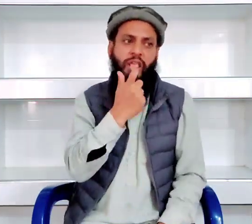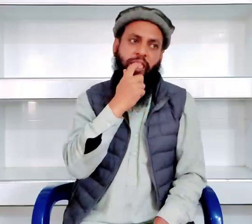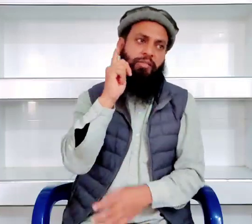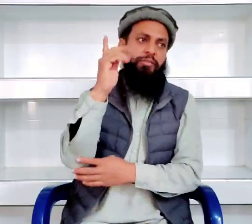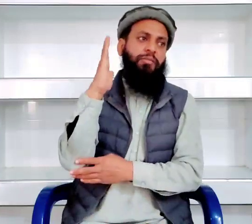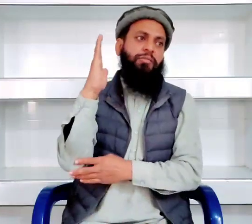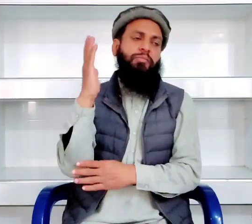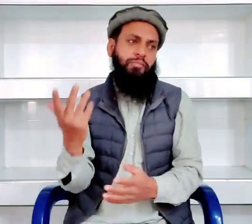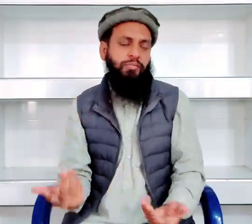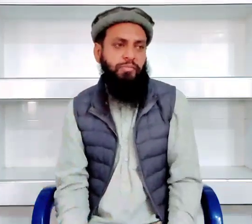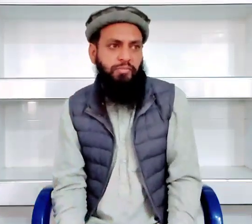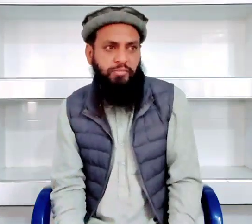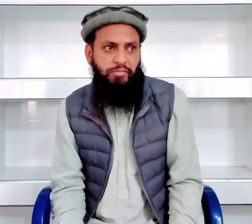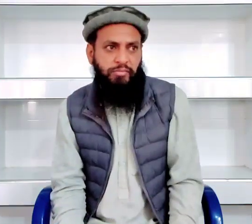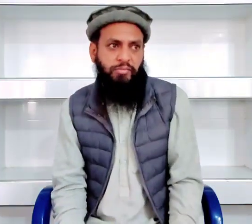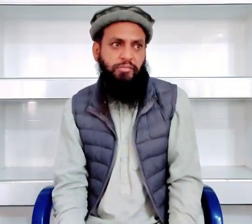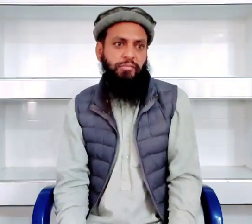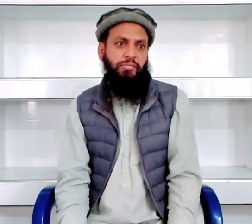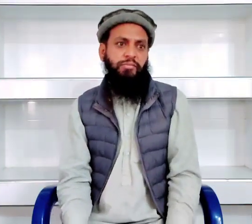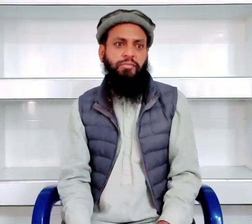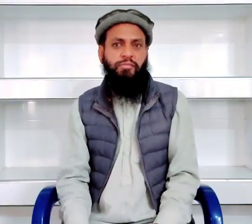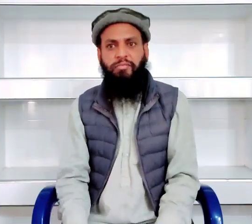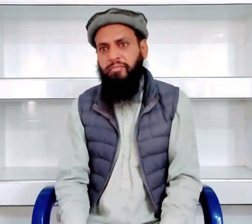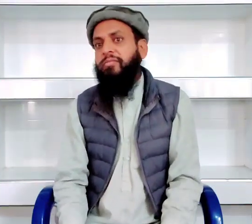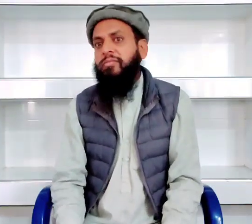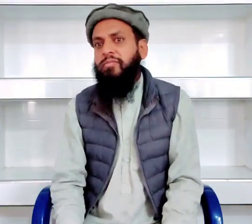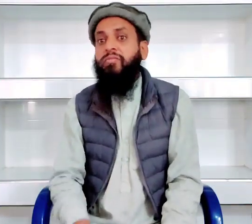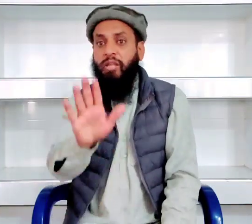ਦਾ ਹੋਇਆ ਸੀ ਮੈਂ ਹੁਣ 60,000 ਲੈਣਾ ਤੇ ਇਹ ਜਾਇਜ਼ ਨਹੀਂ ਕਿਉਂਕਿ